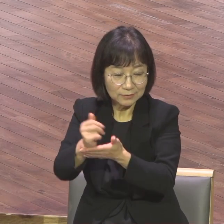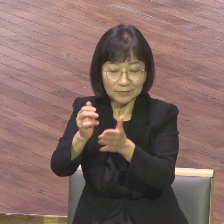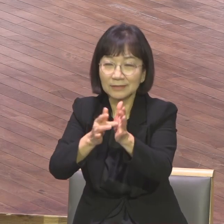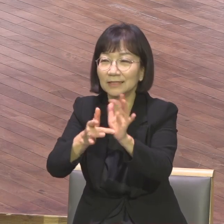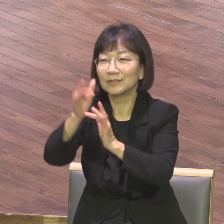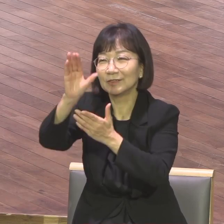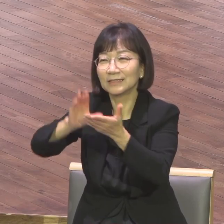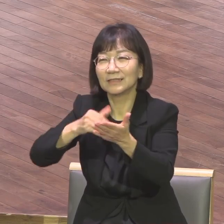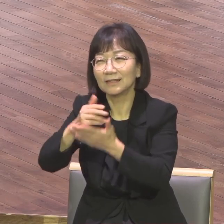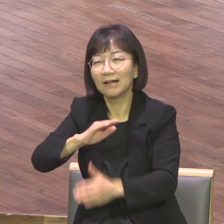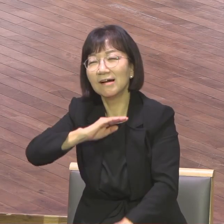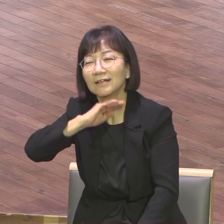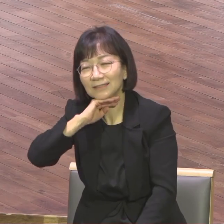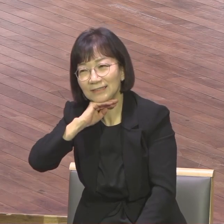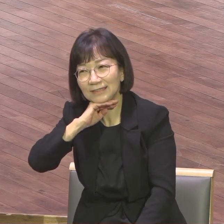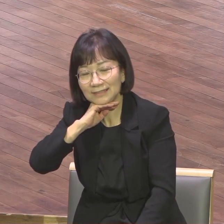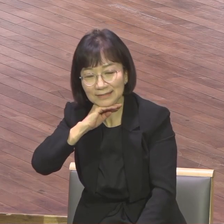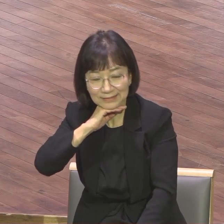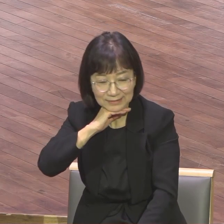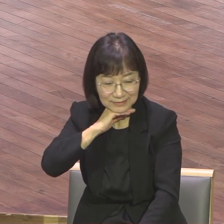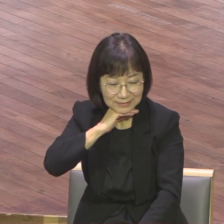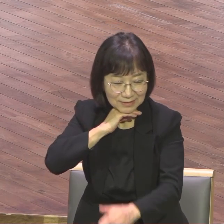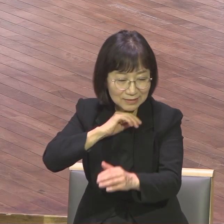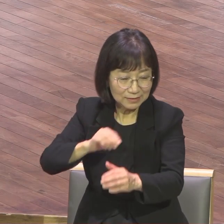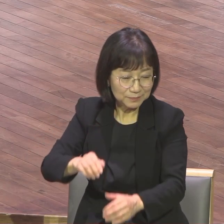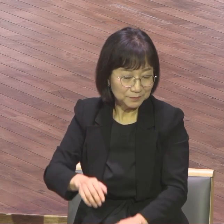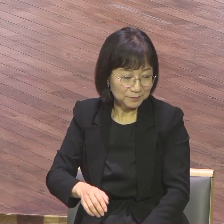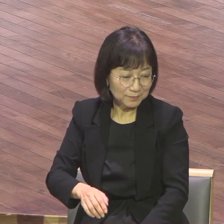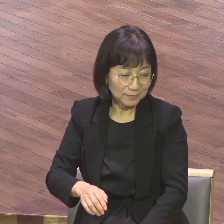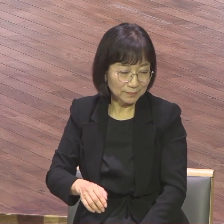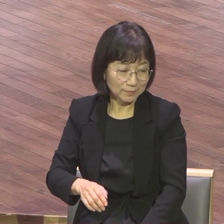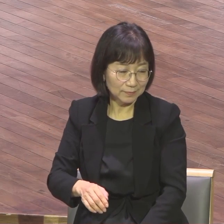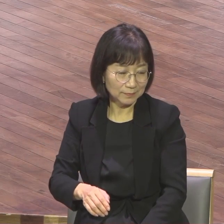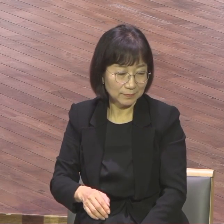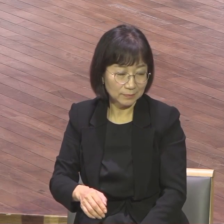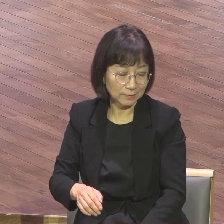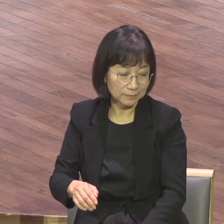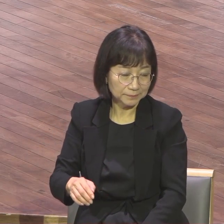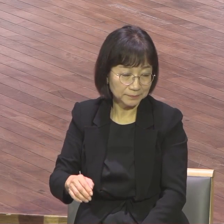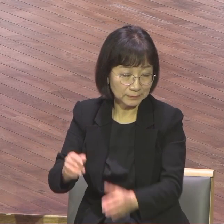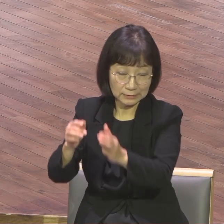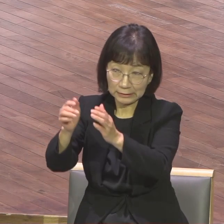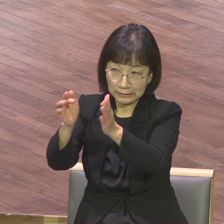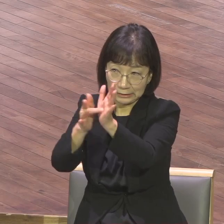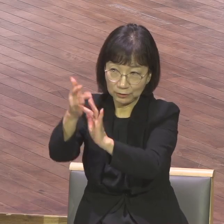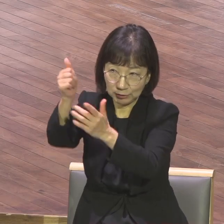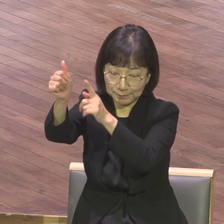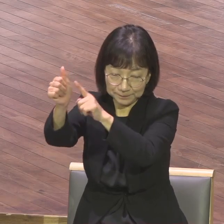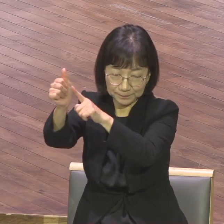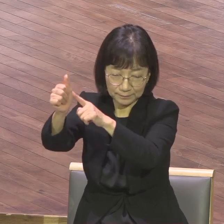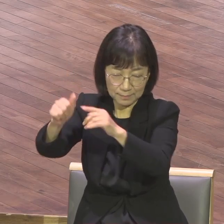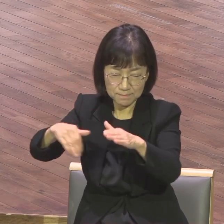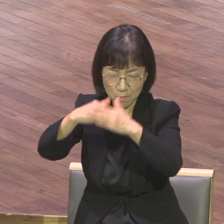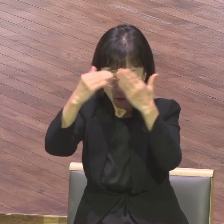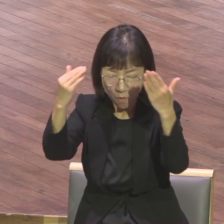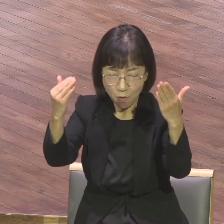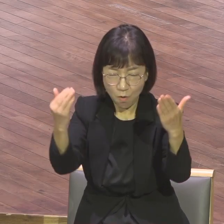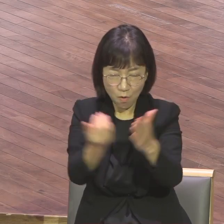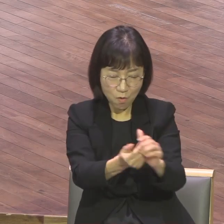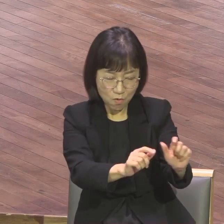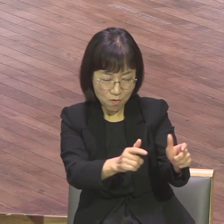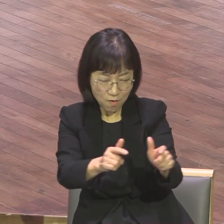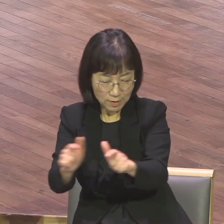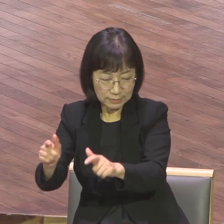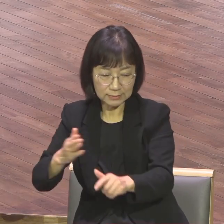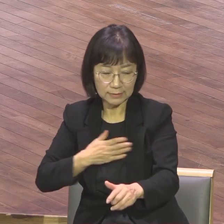예수 그리스도를 기다리노니, 구원하는 자 주 예수 그리스도를 기다리노니 그는 만물을 자기에게 복종해 하실